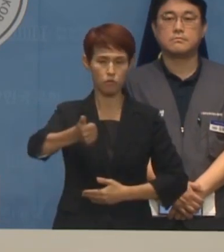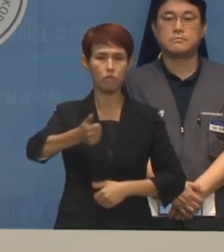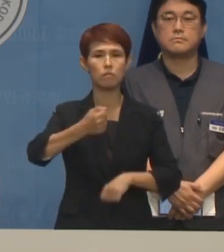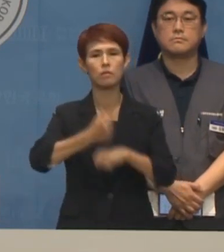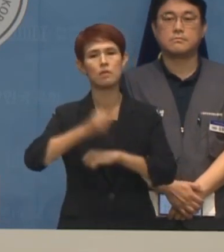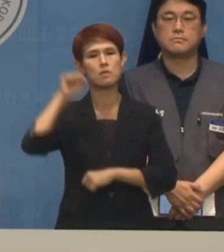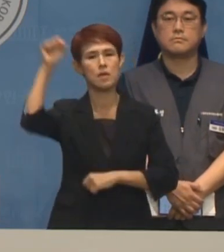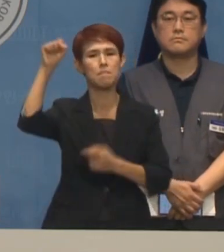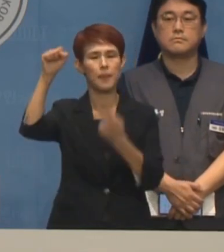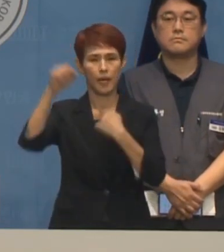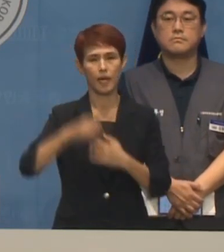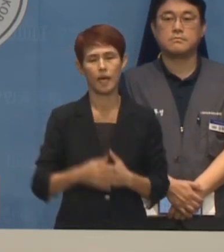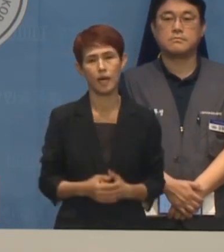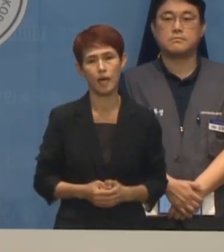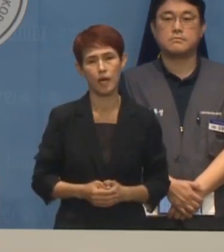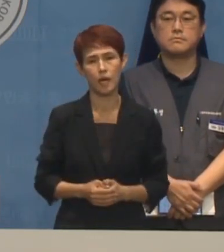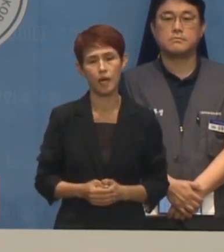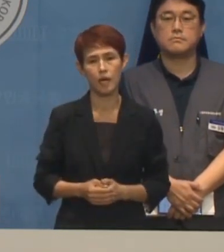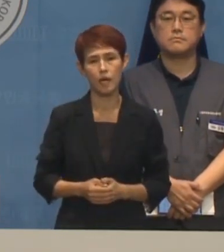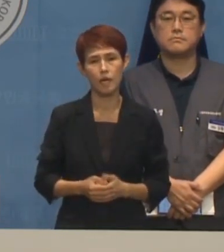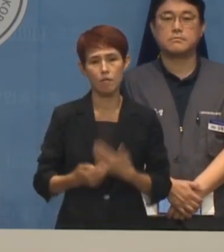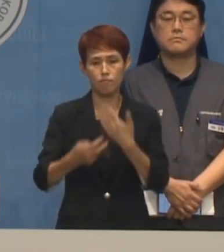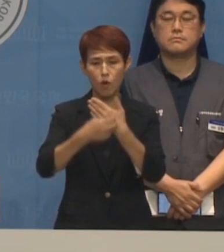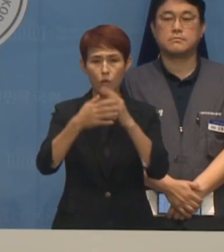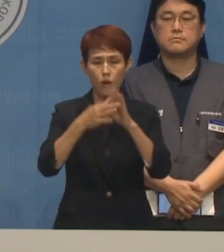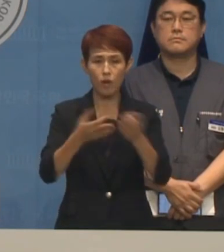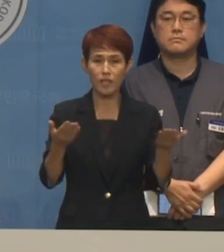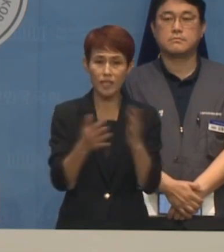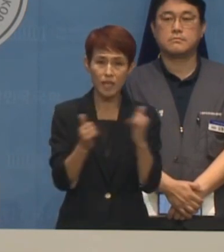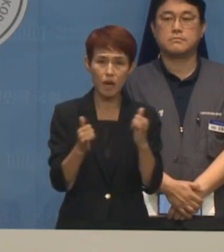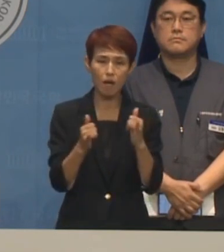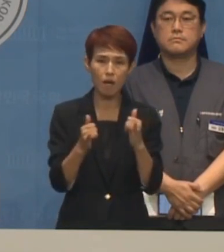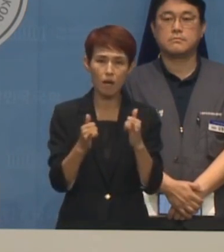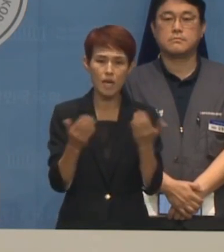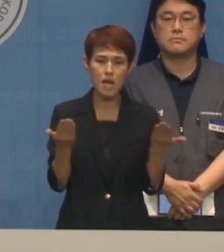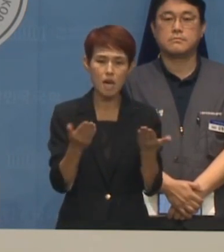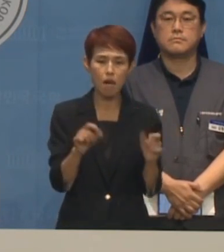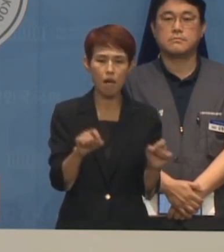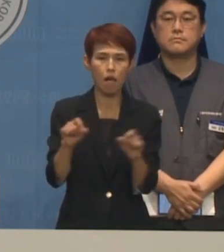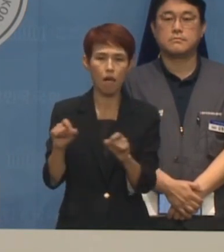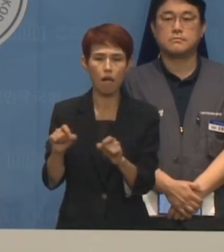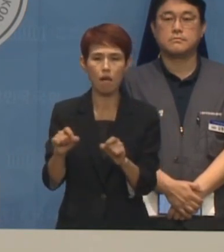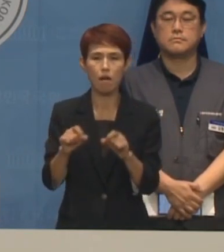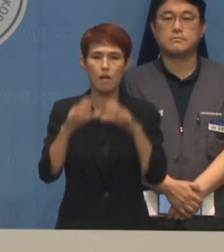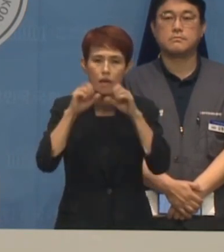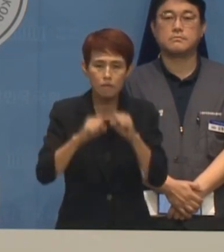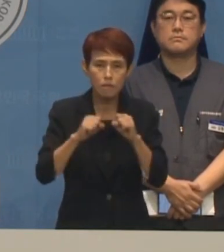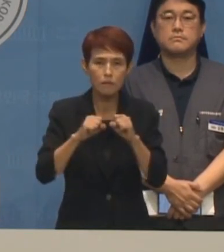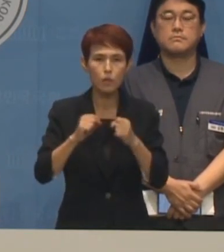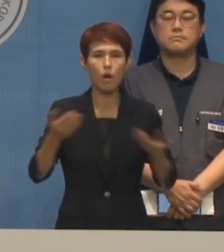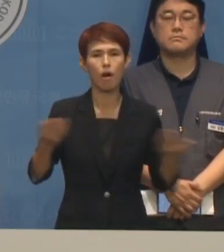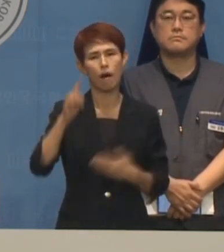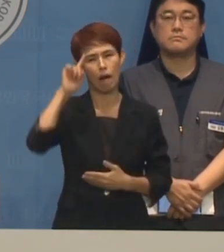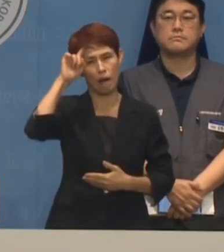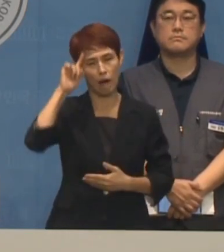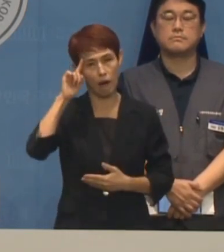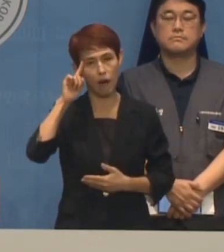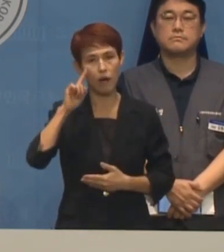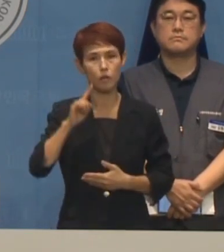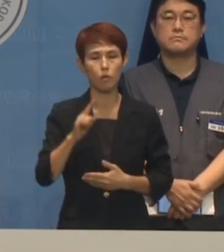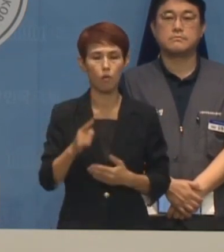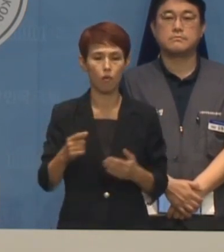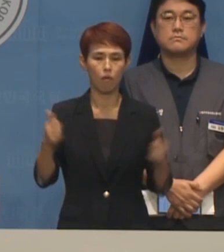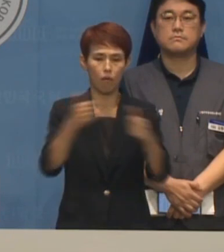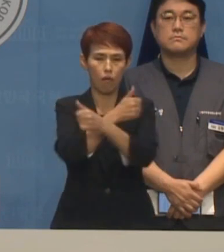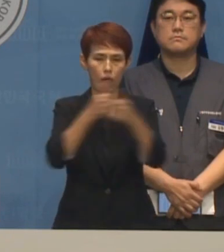했습니다. 보건의료 노동자들은 잦은 연장 근무와 업무 스트레스, 불규칙한 교대제로 인한